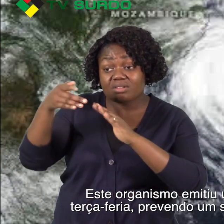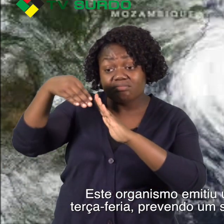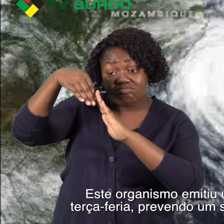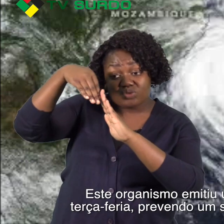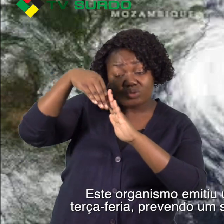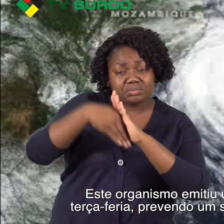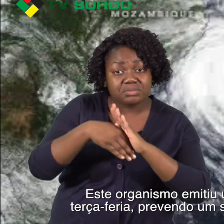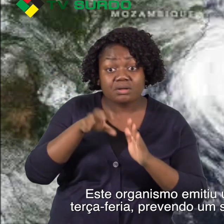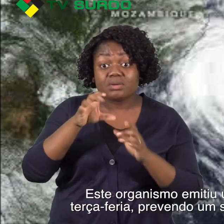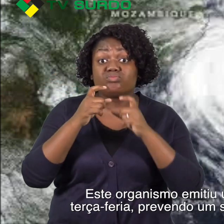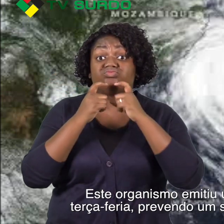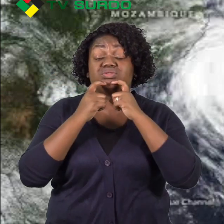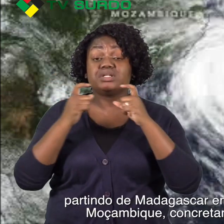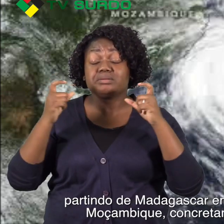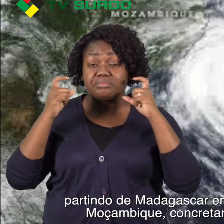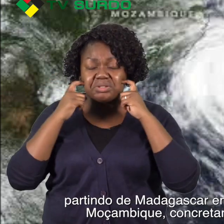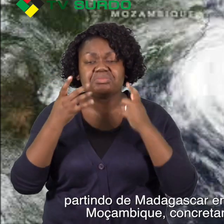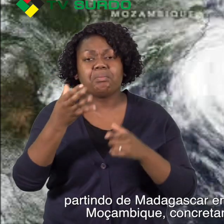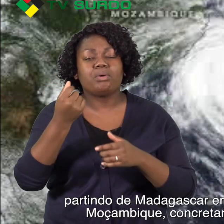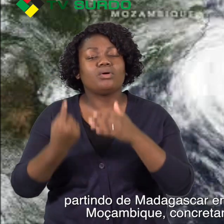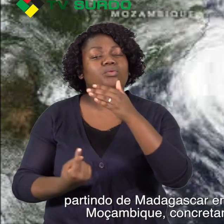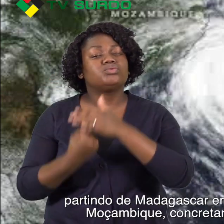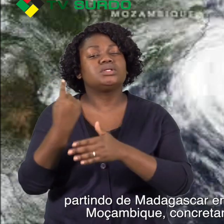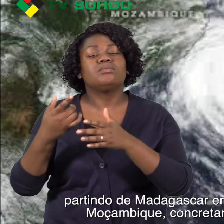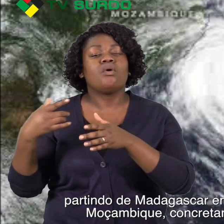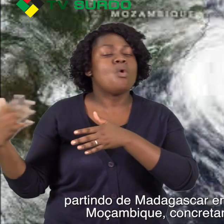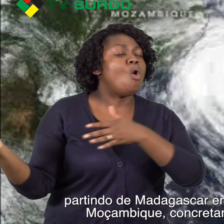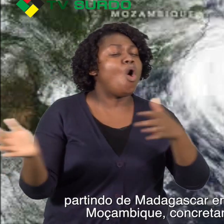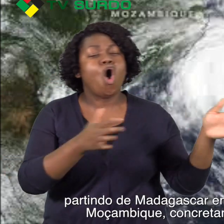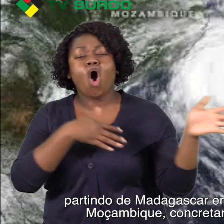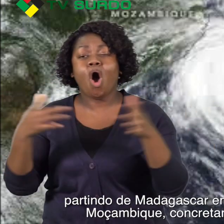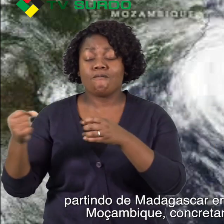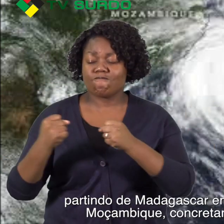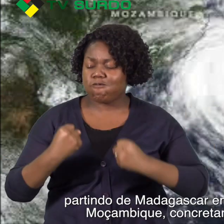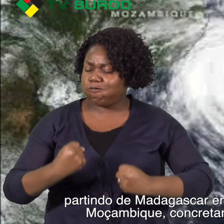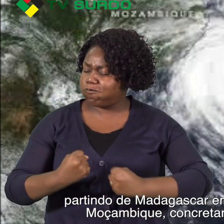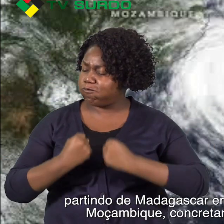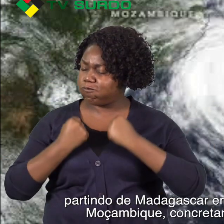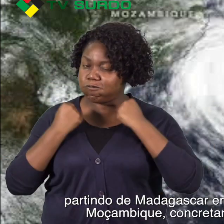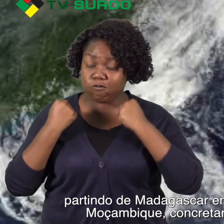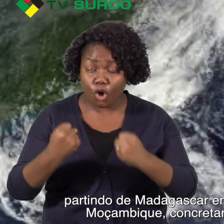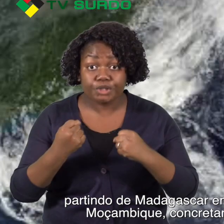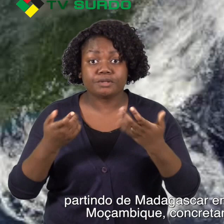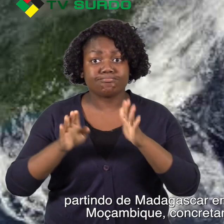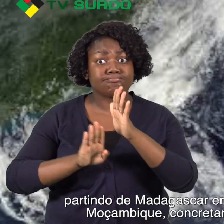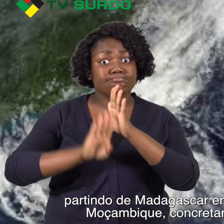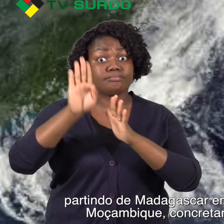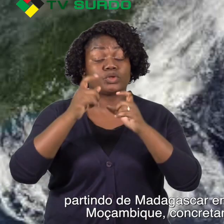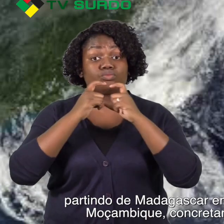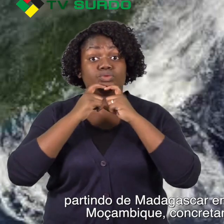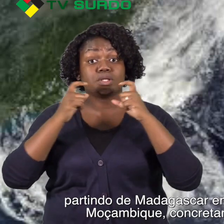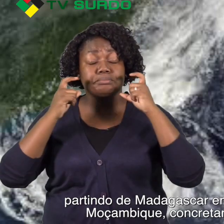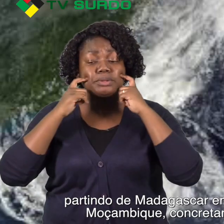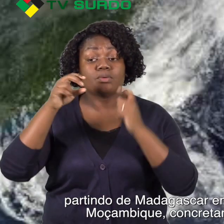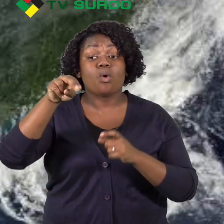sistema de baixas pressões partindo de Madagáscar em direção ao canal de Moçambique, concretamente à zona norte.